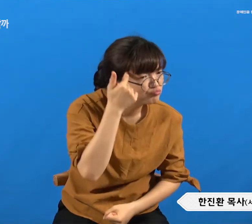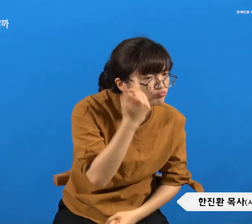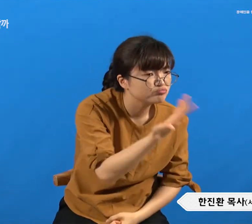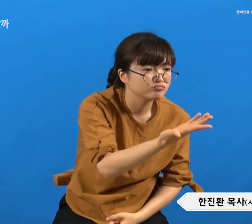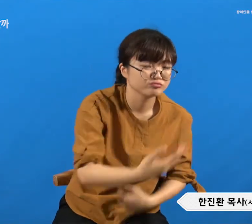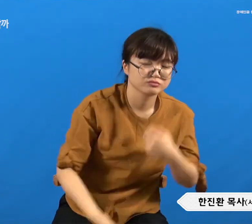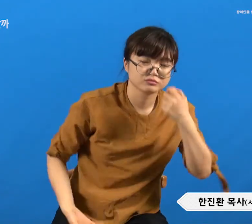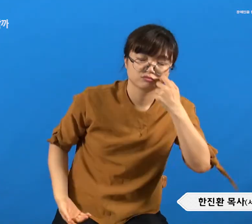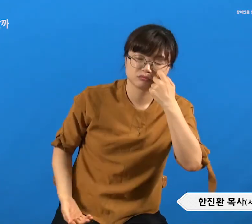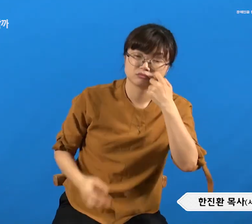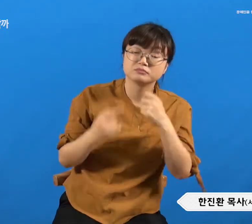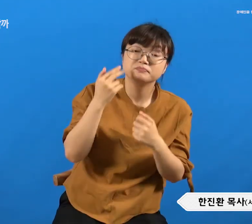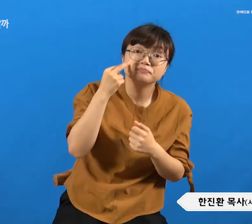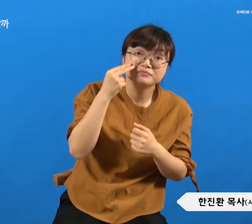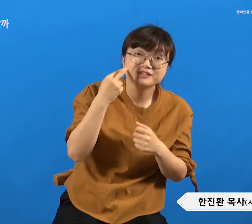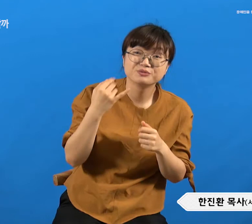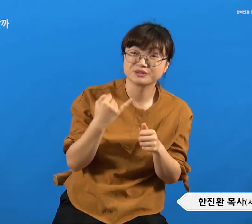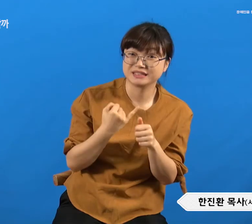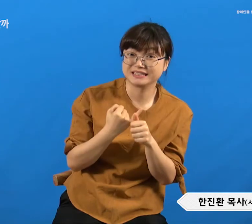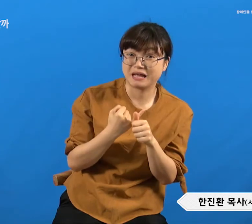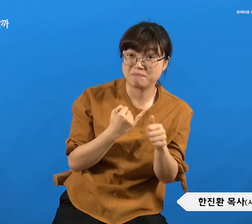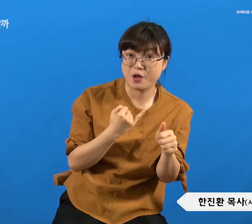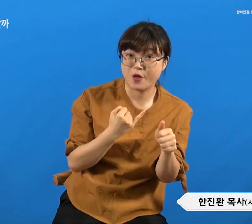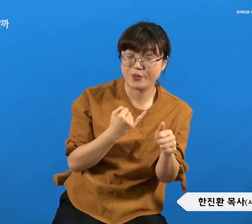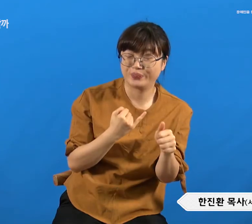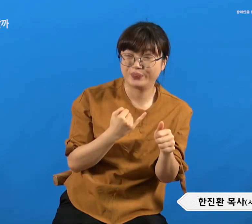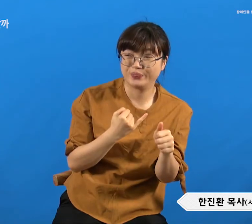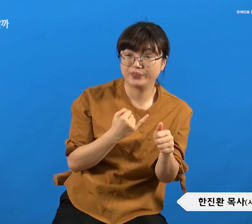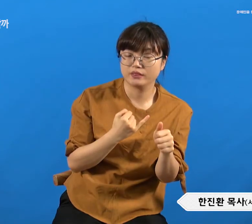물어봤습니다. 그 미국인 남편이